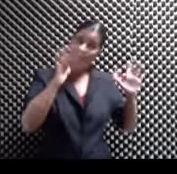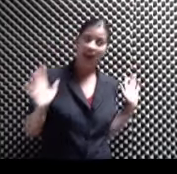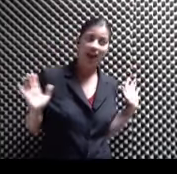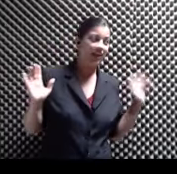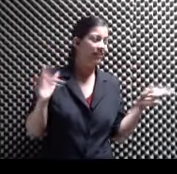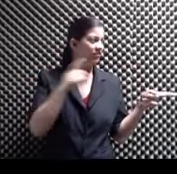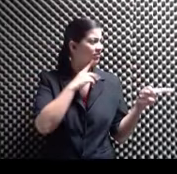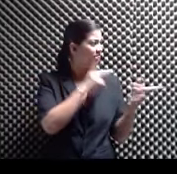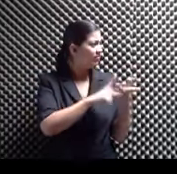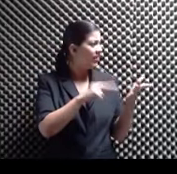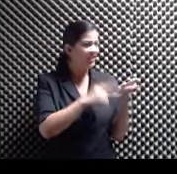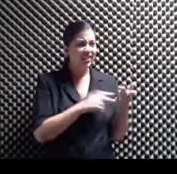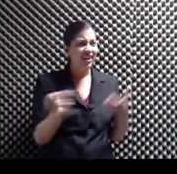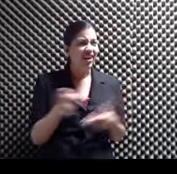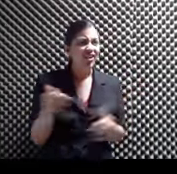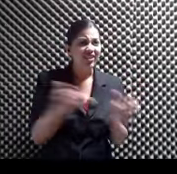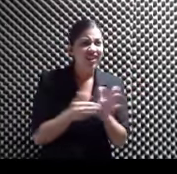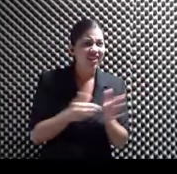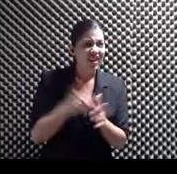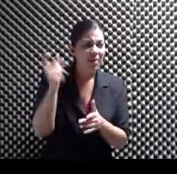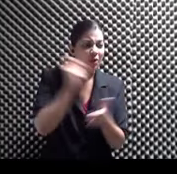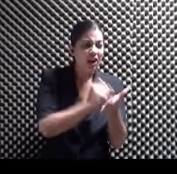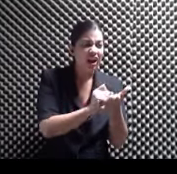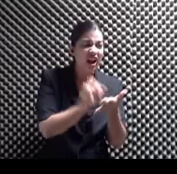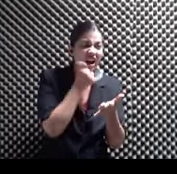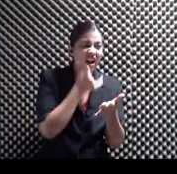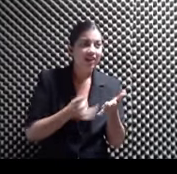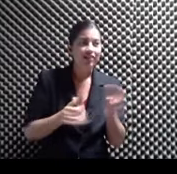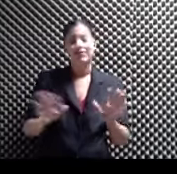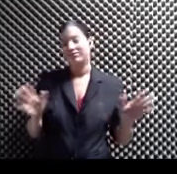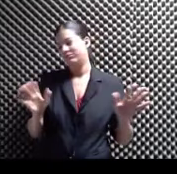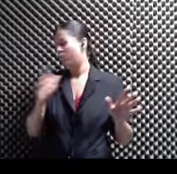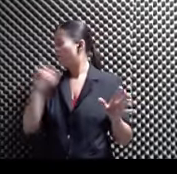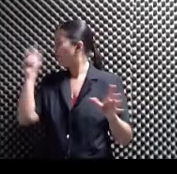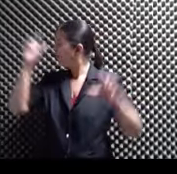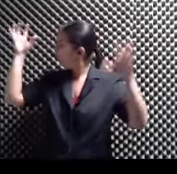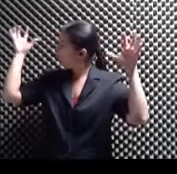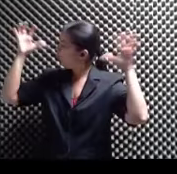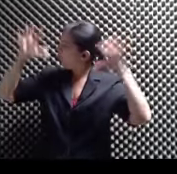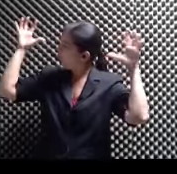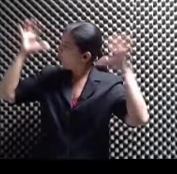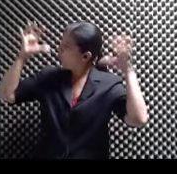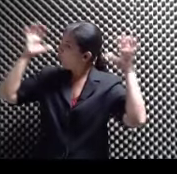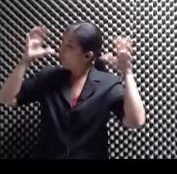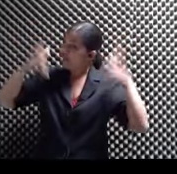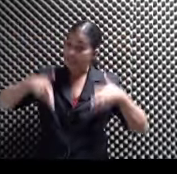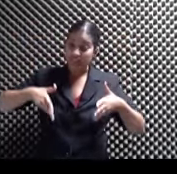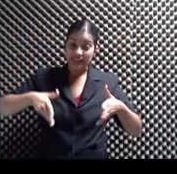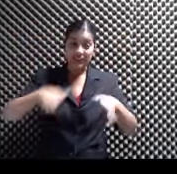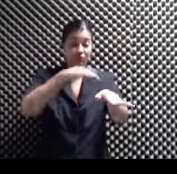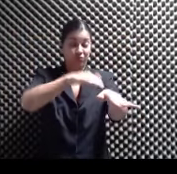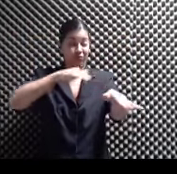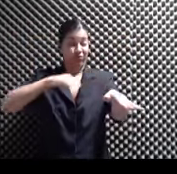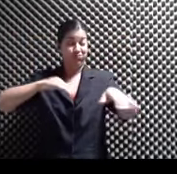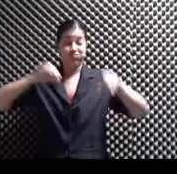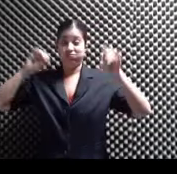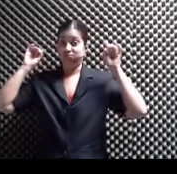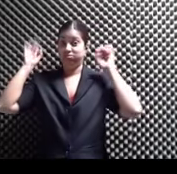la planilla porque la llenaste mal. No, bendito. Ay, Dios mío. Esa carretera detenida, inundada,